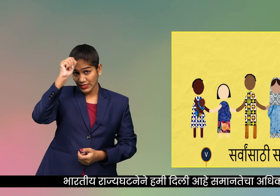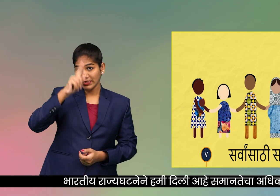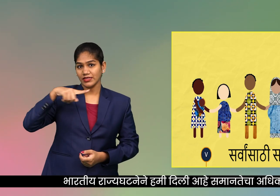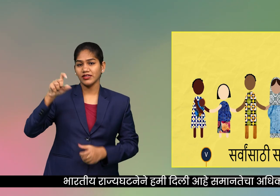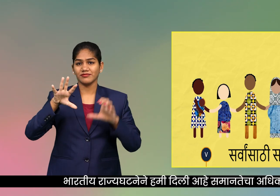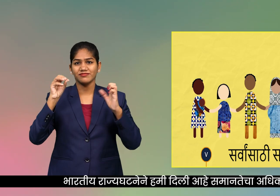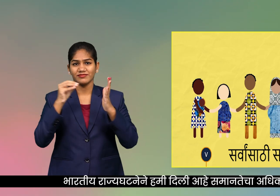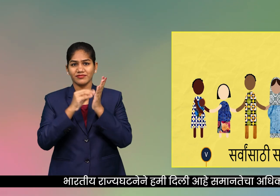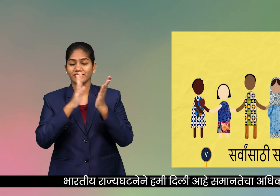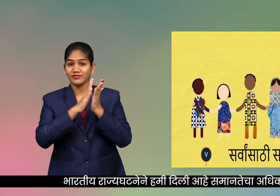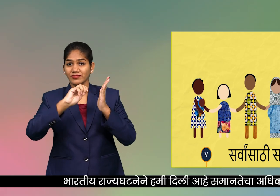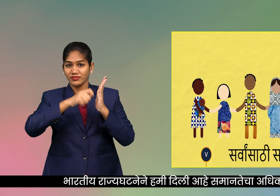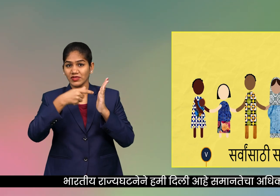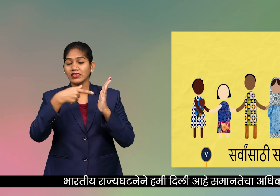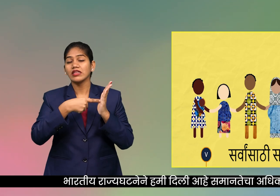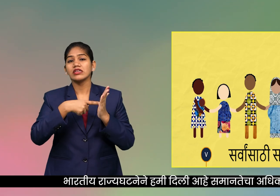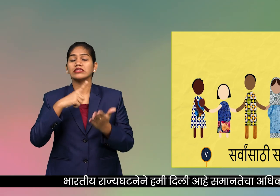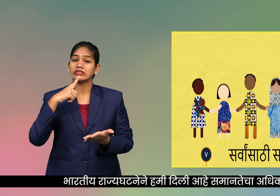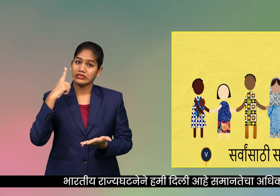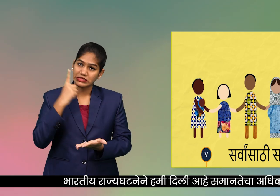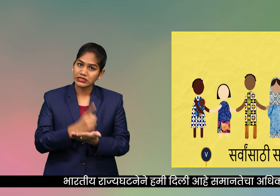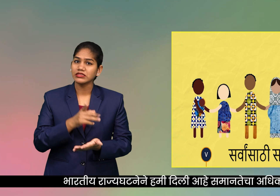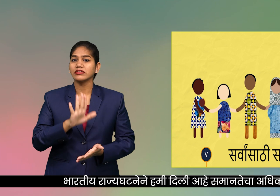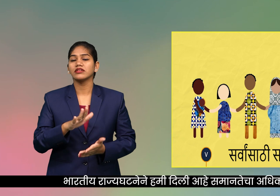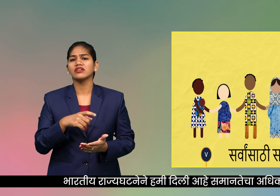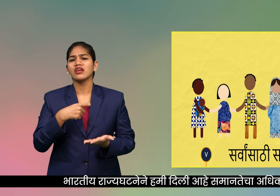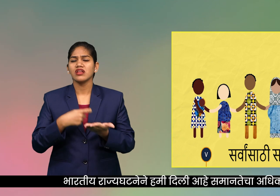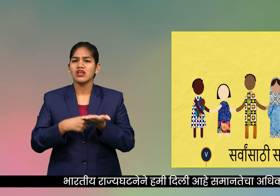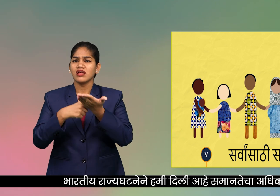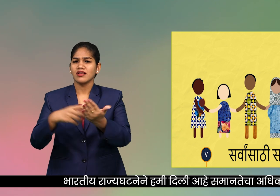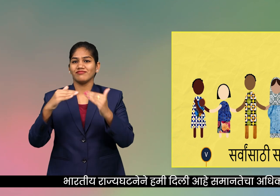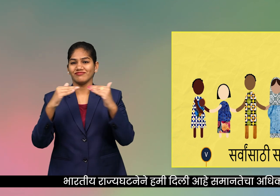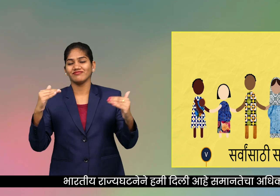भारतीय राज्यघटनेने हमी दिली आहे समानतेच्या अधिकाराची.